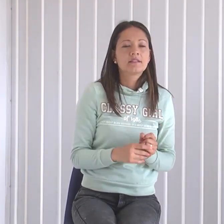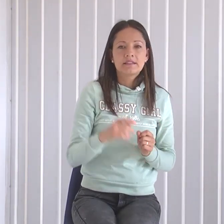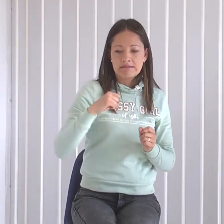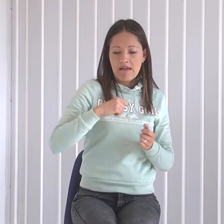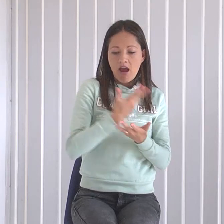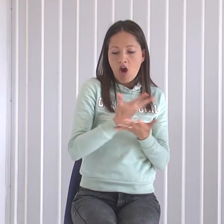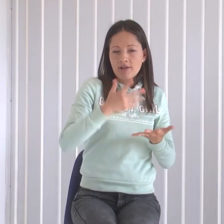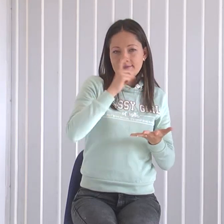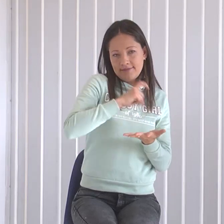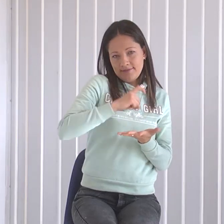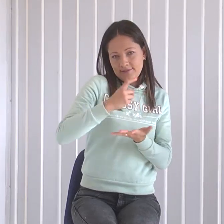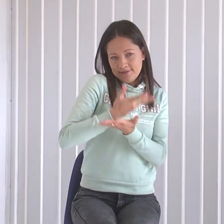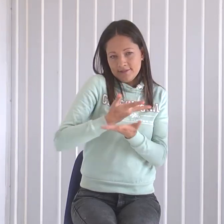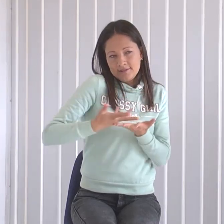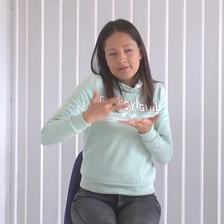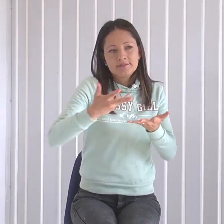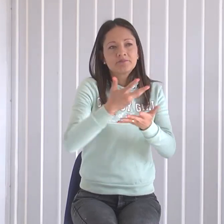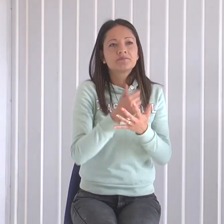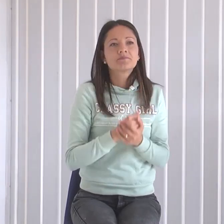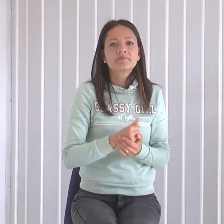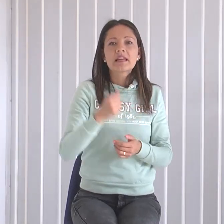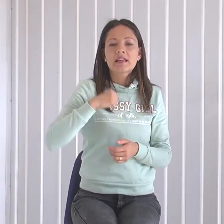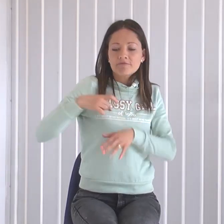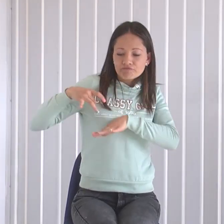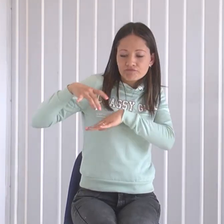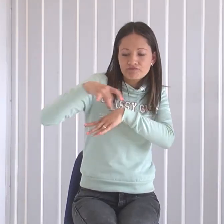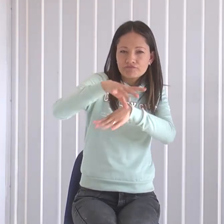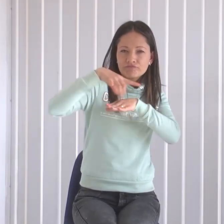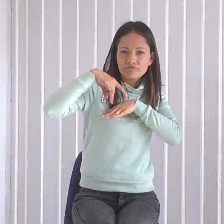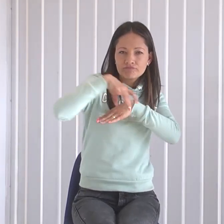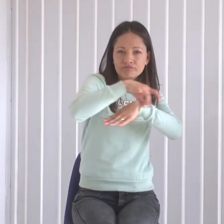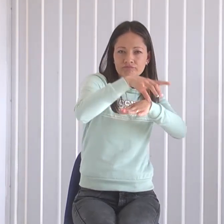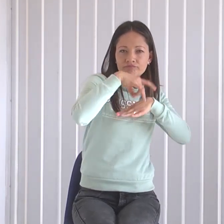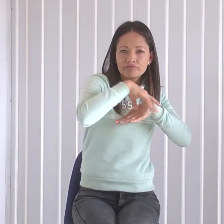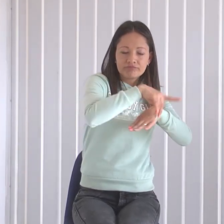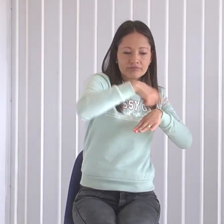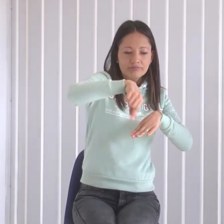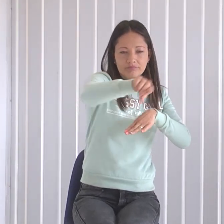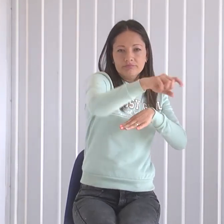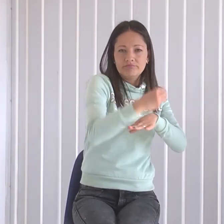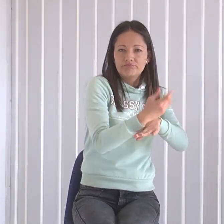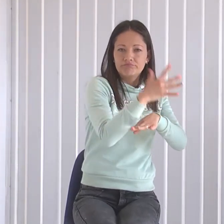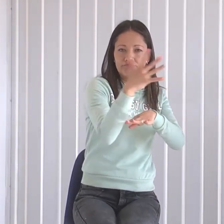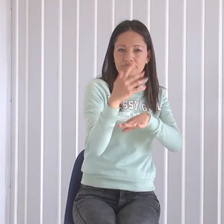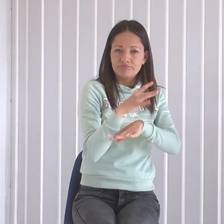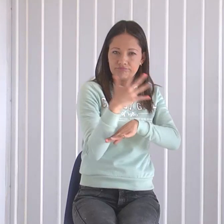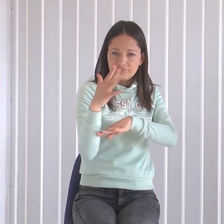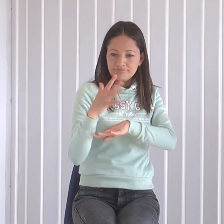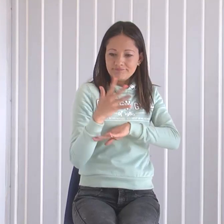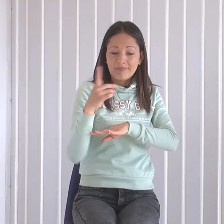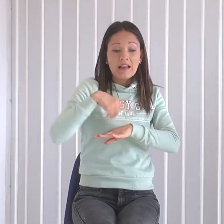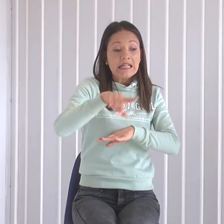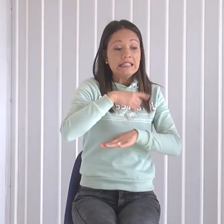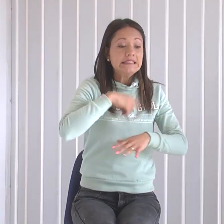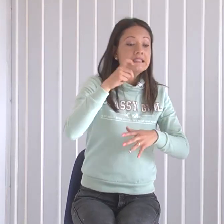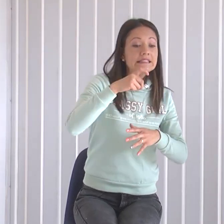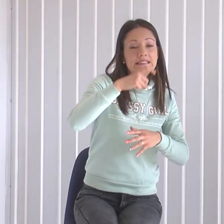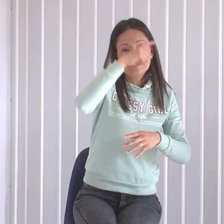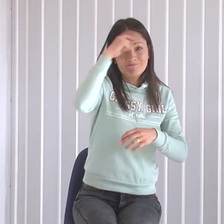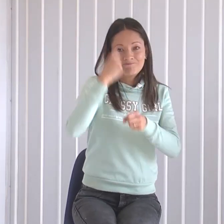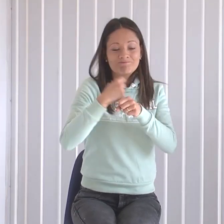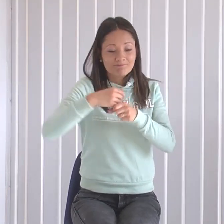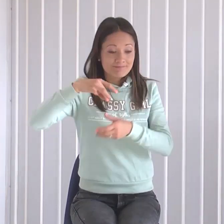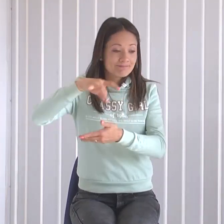necesidades. Este pueblo tiene unos cultivos y en medio de esa necesidad de cultivos,